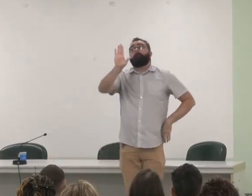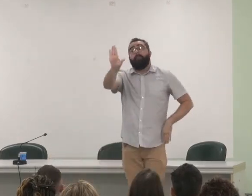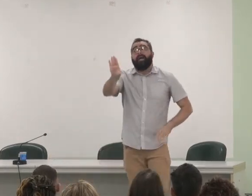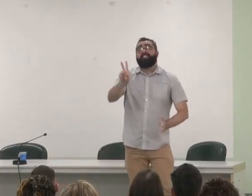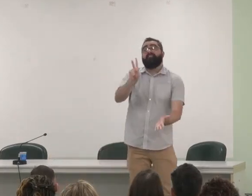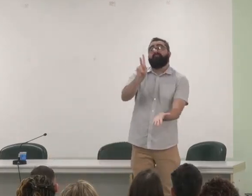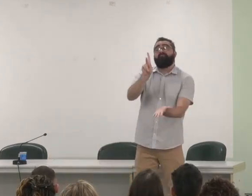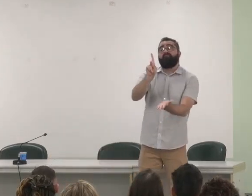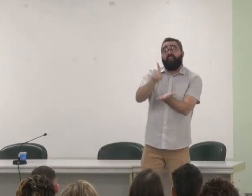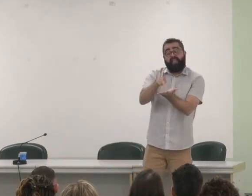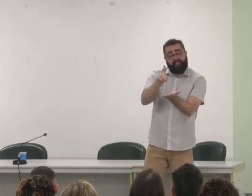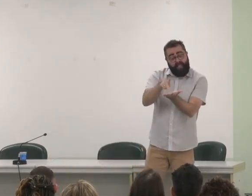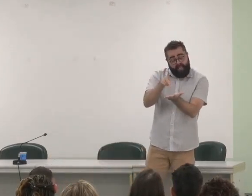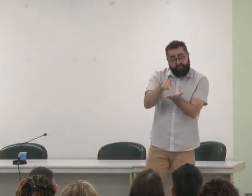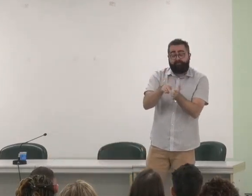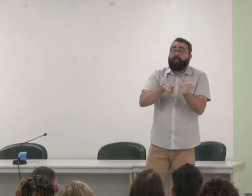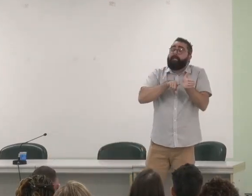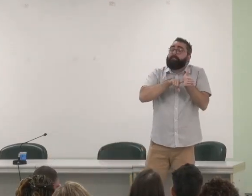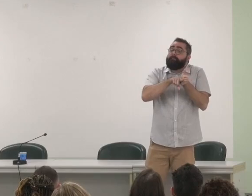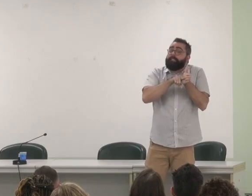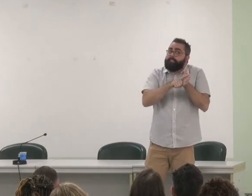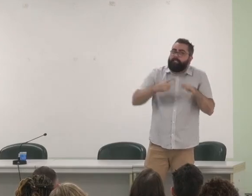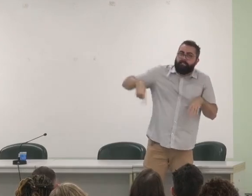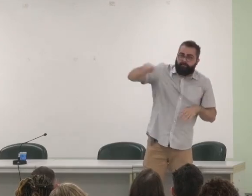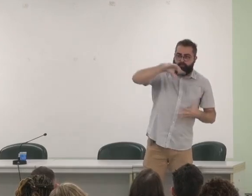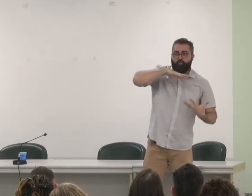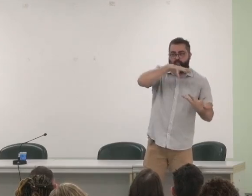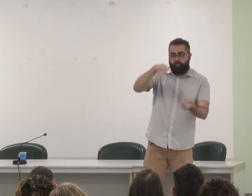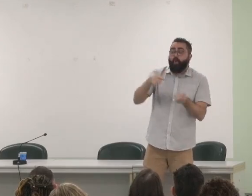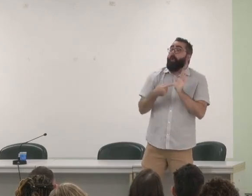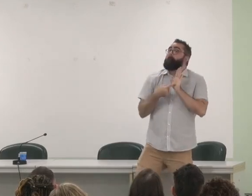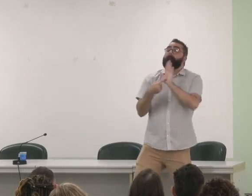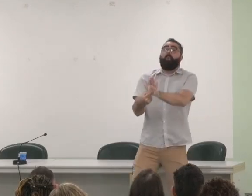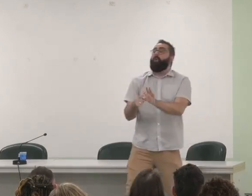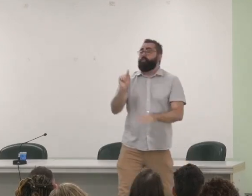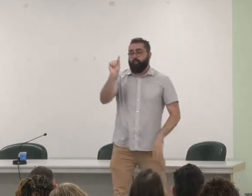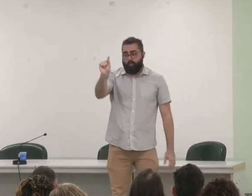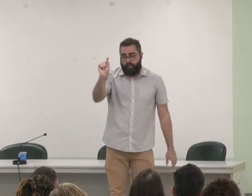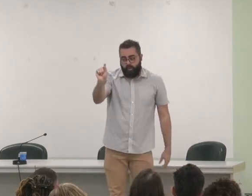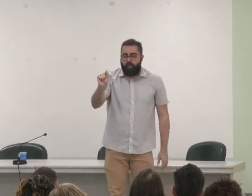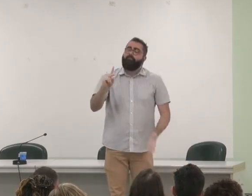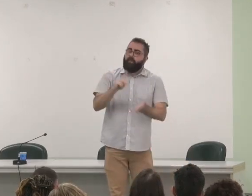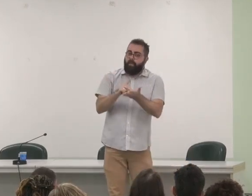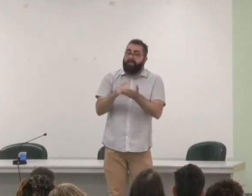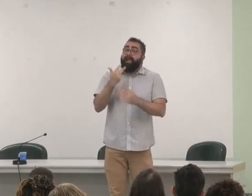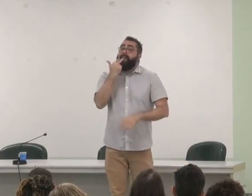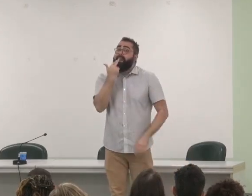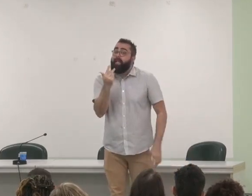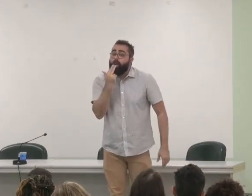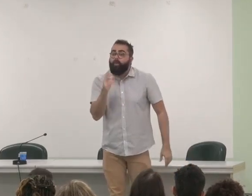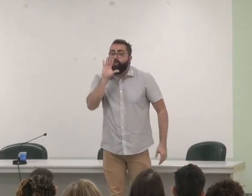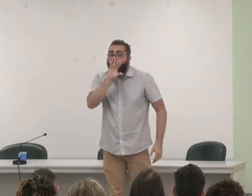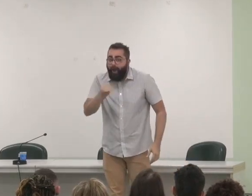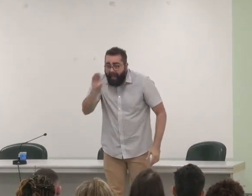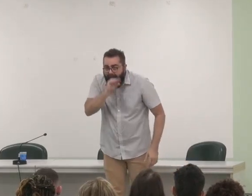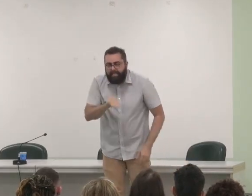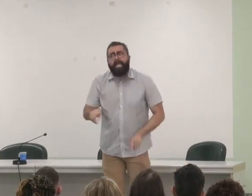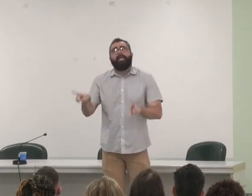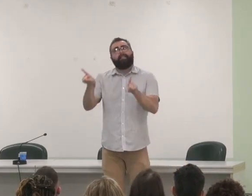em si e o outro não. Mas o que tem sido revelado por algumas pesquisas é